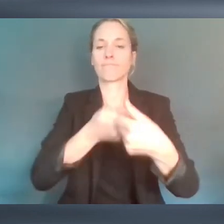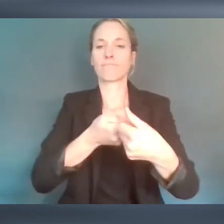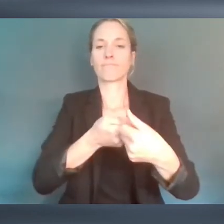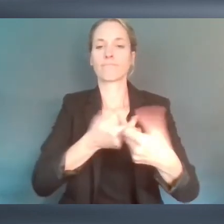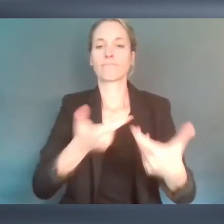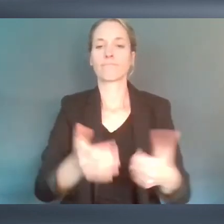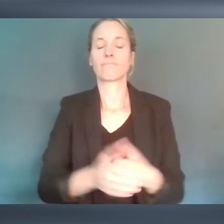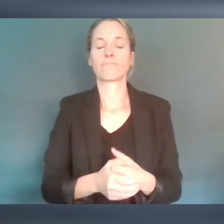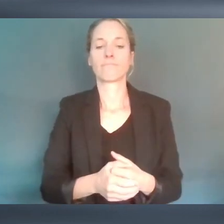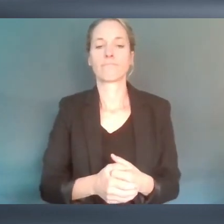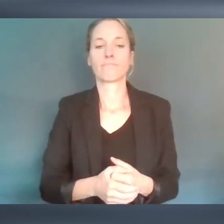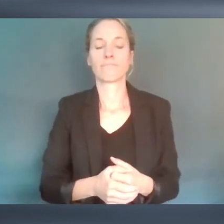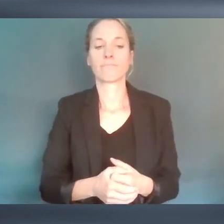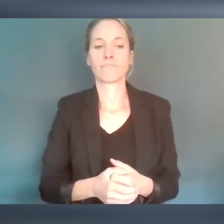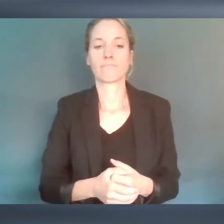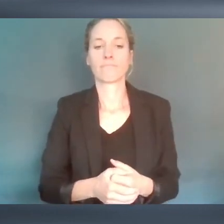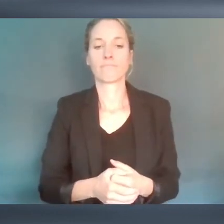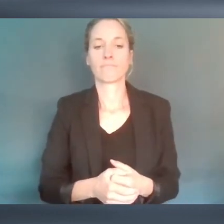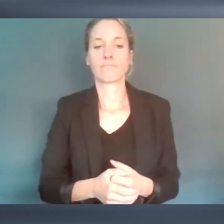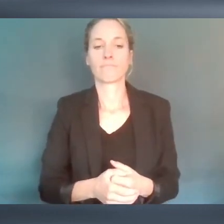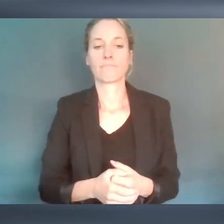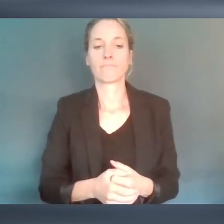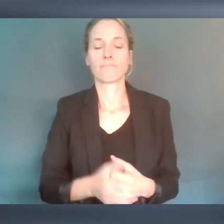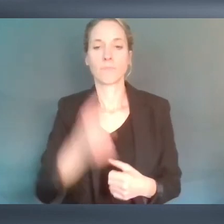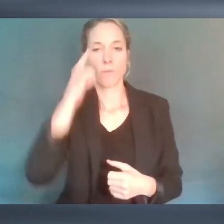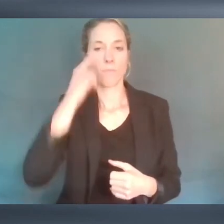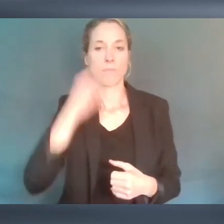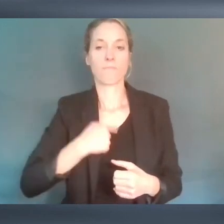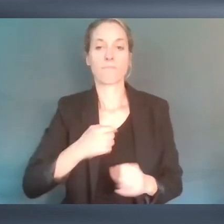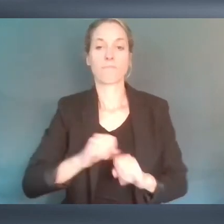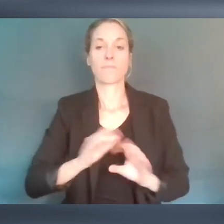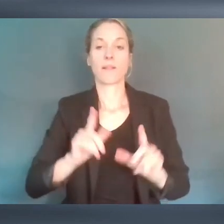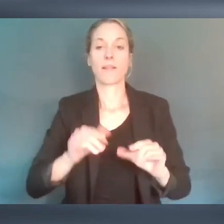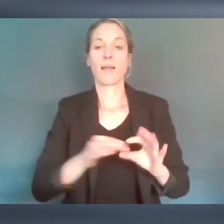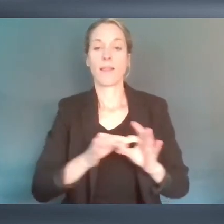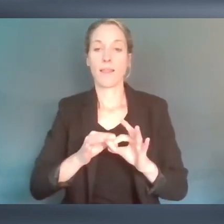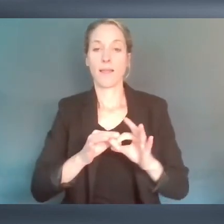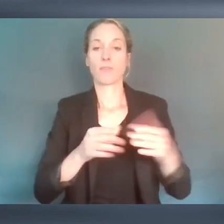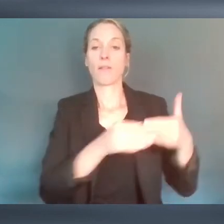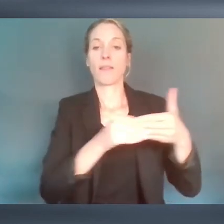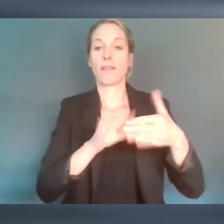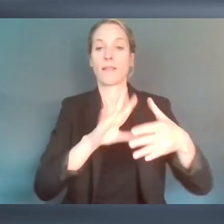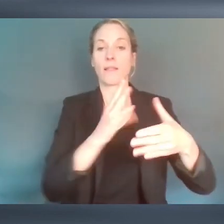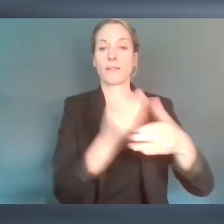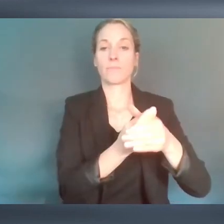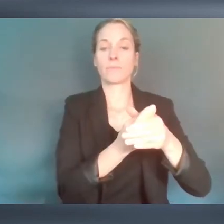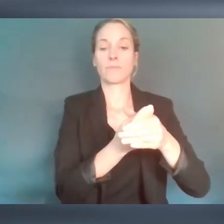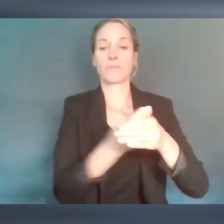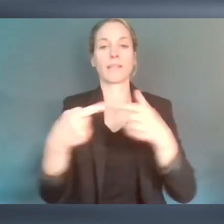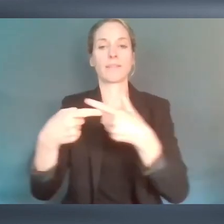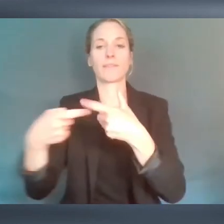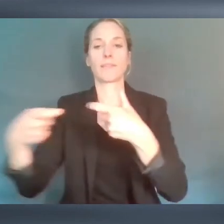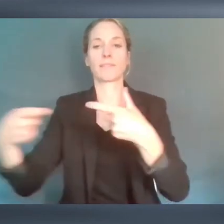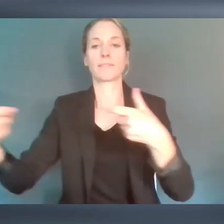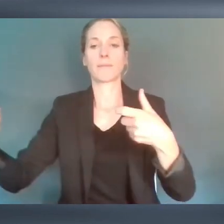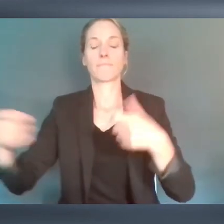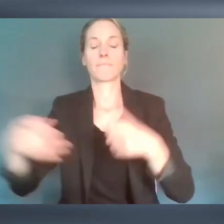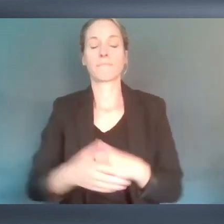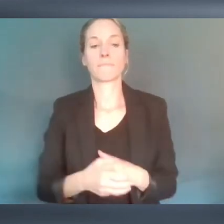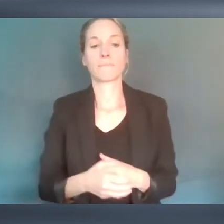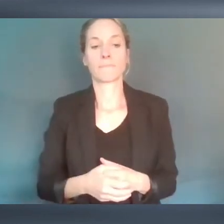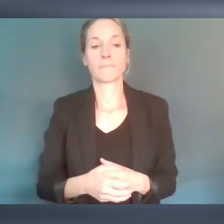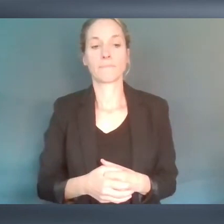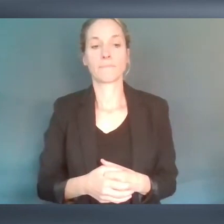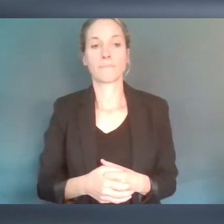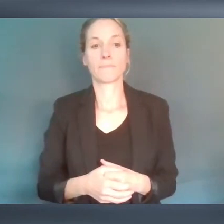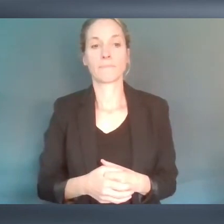Clairement, il y a un lien fort entre le leadership inclusif et la diversité, mais je pense qu'il faut